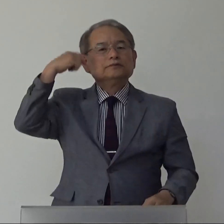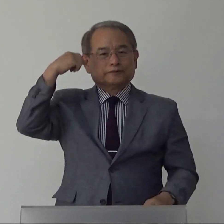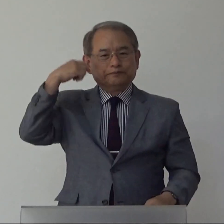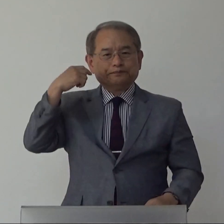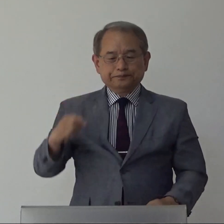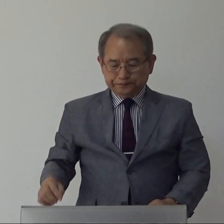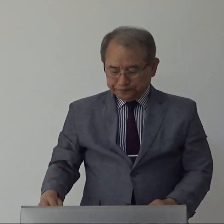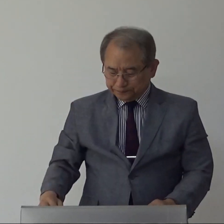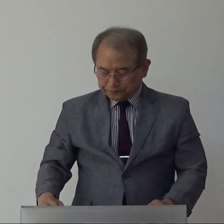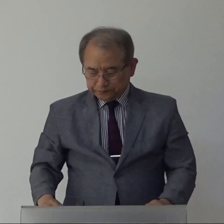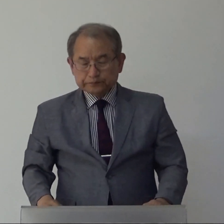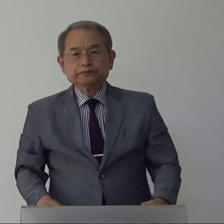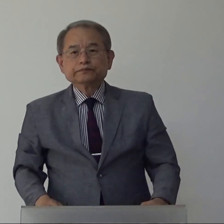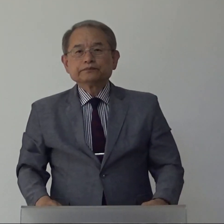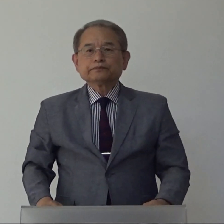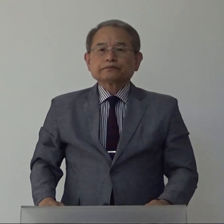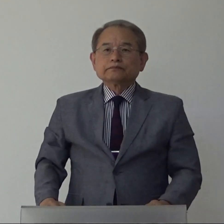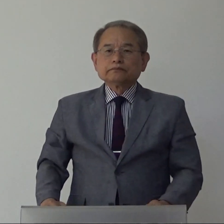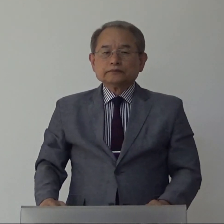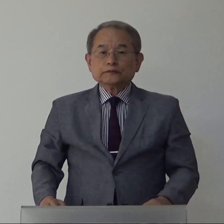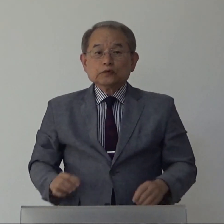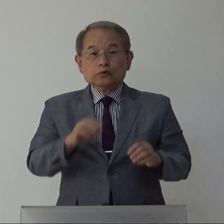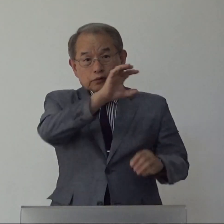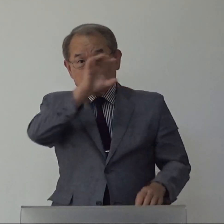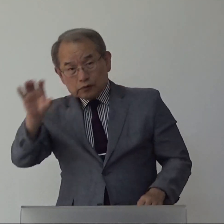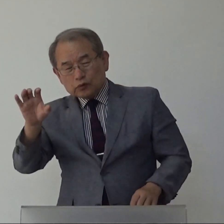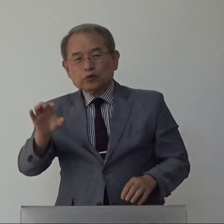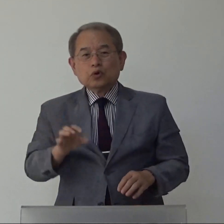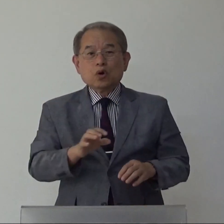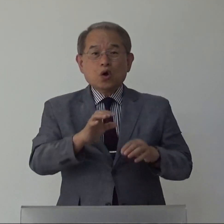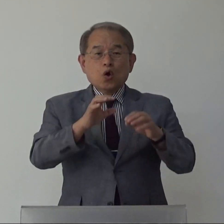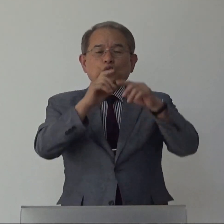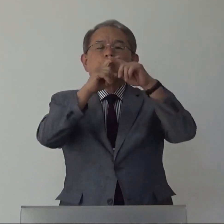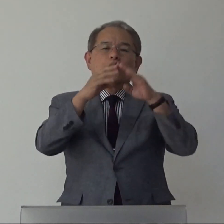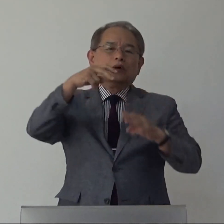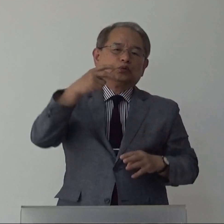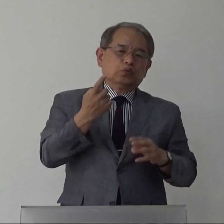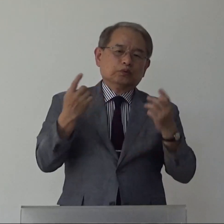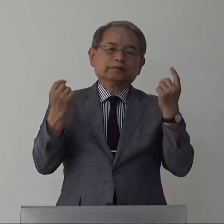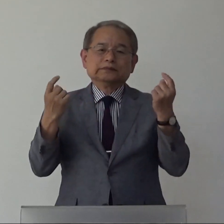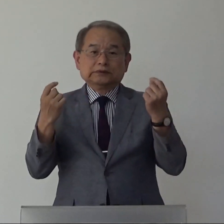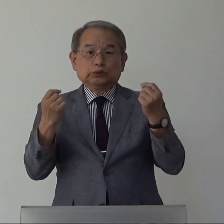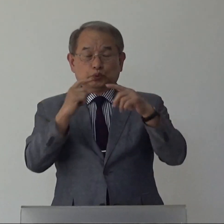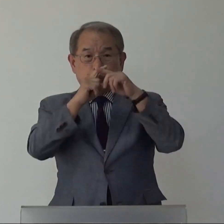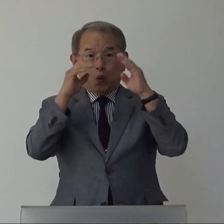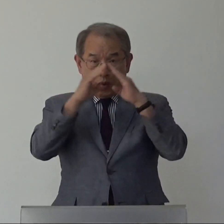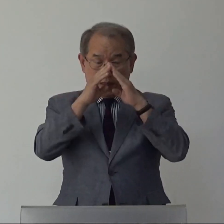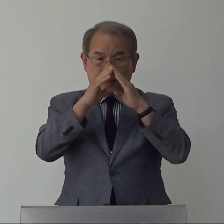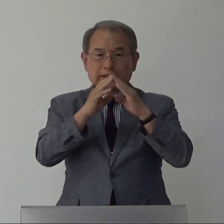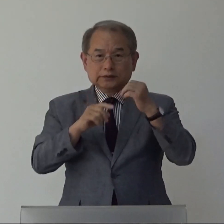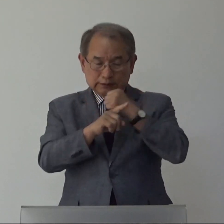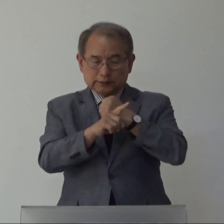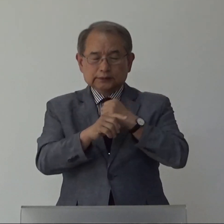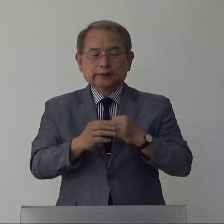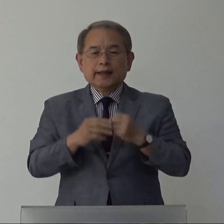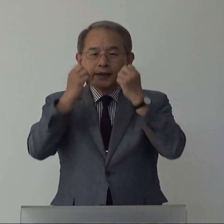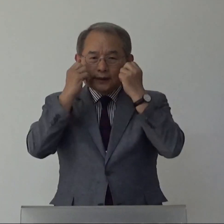다른 사고를 할 수 있다는 것 너무나 참 기특하게 여겨집니다. 그렇다면